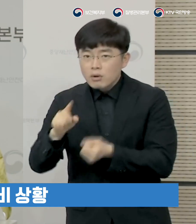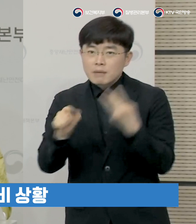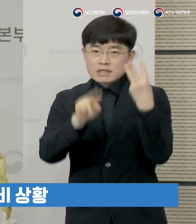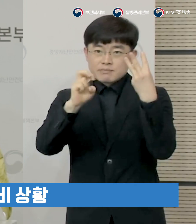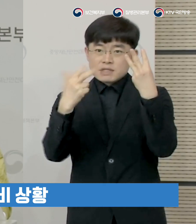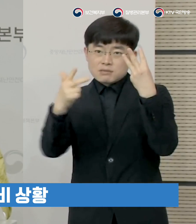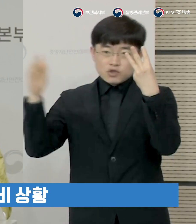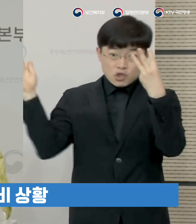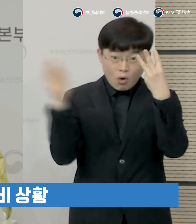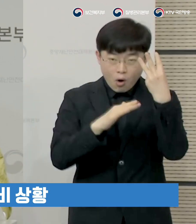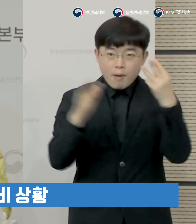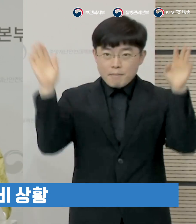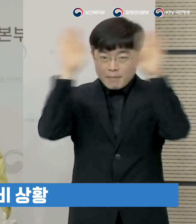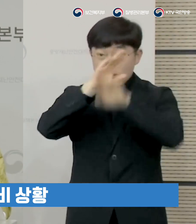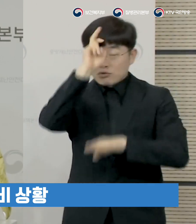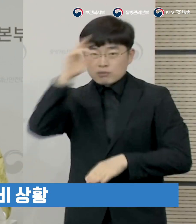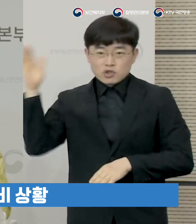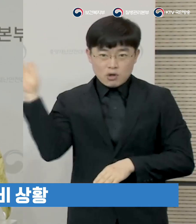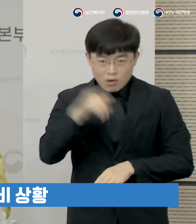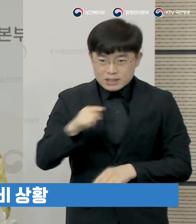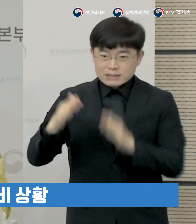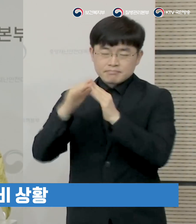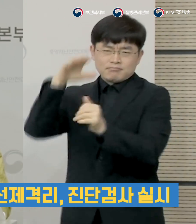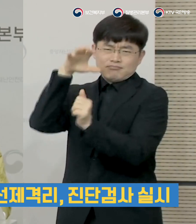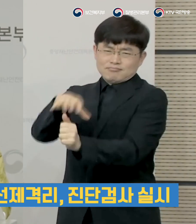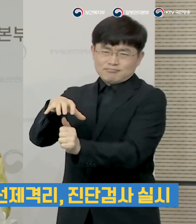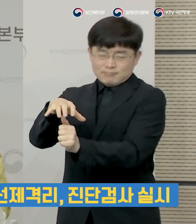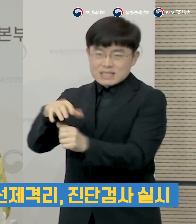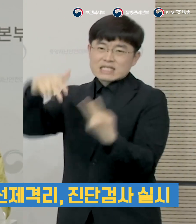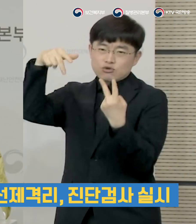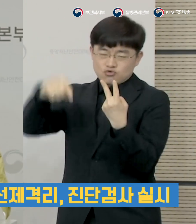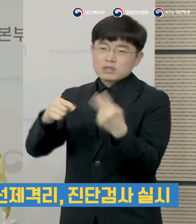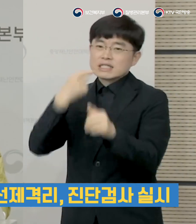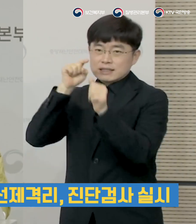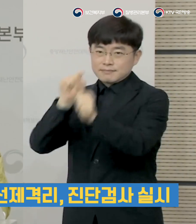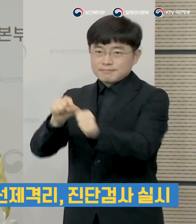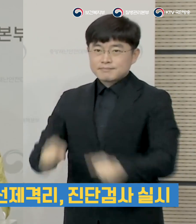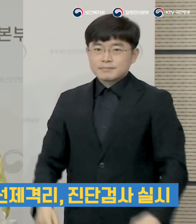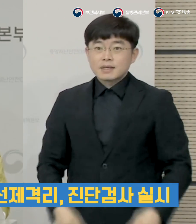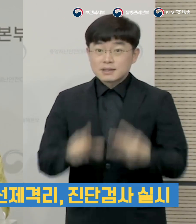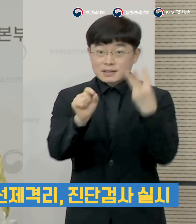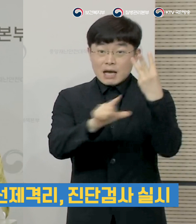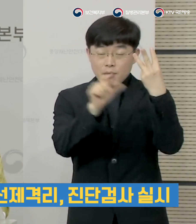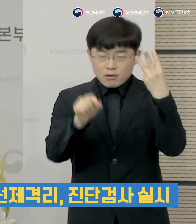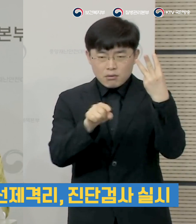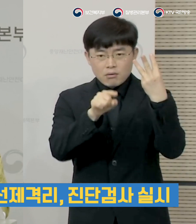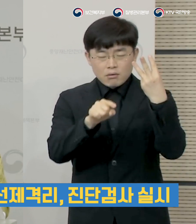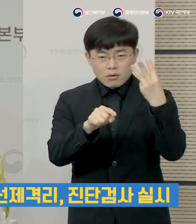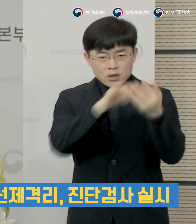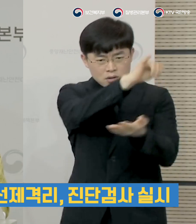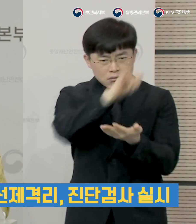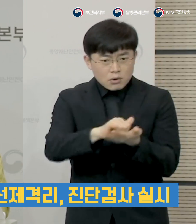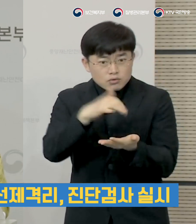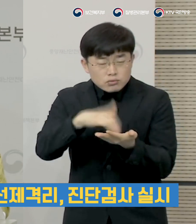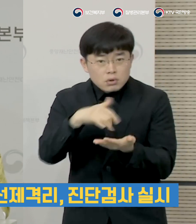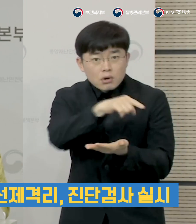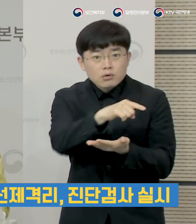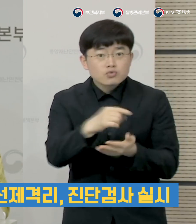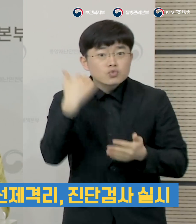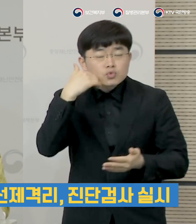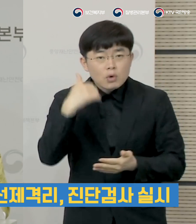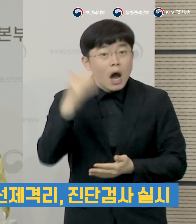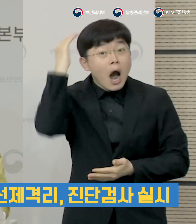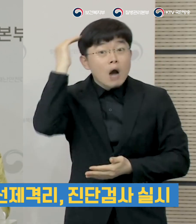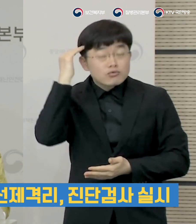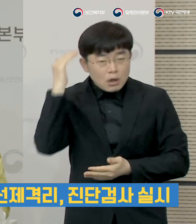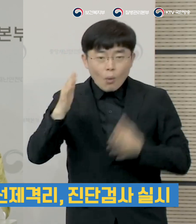자가격리를 적용한다고 어제 밝힌 바 있습니다. 3월 기준 미국 입국자의 대략 85%는 유학생,